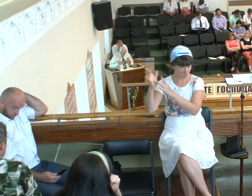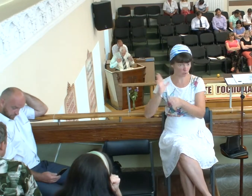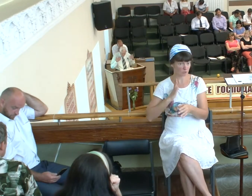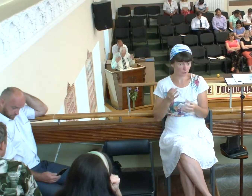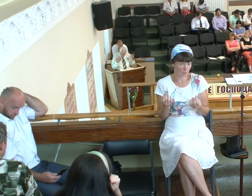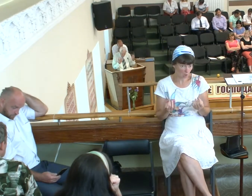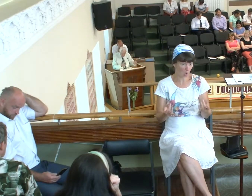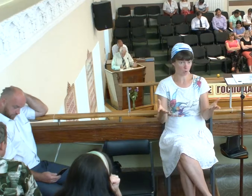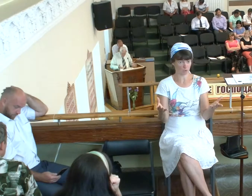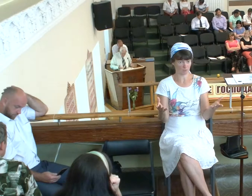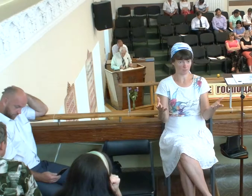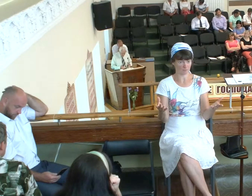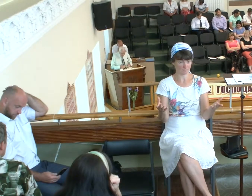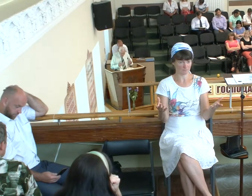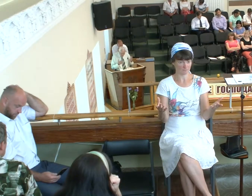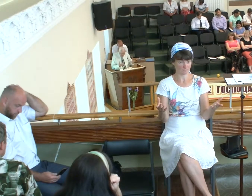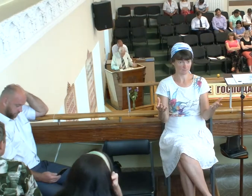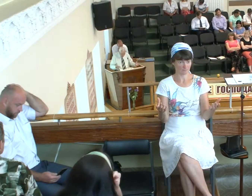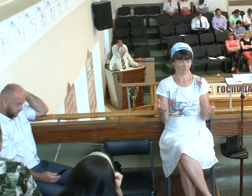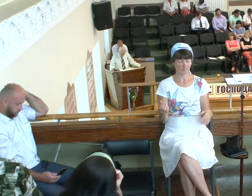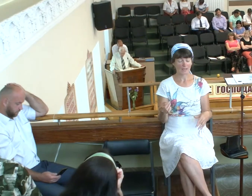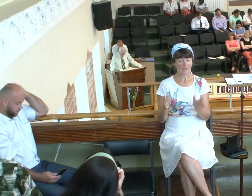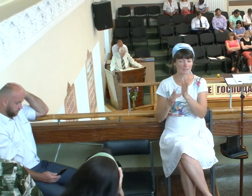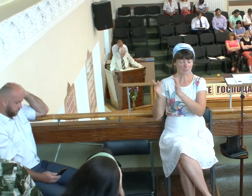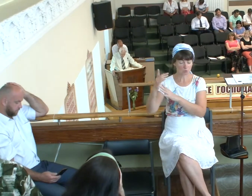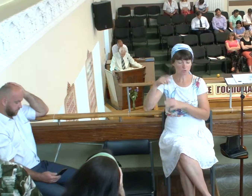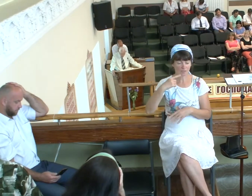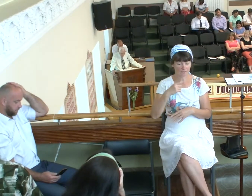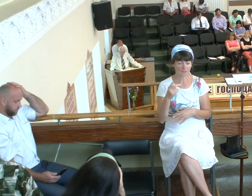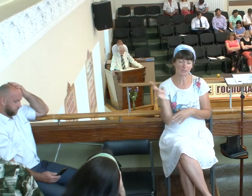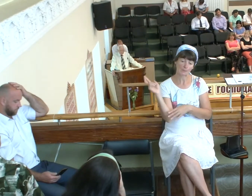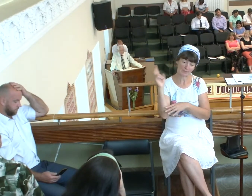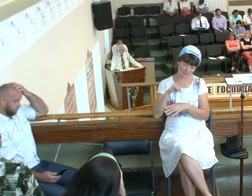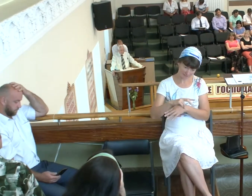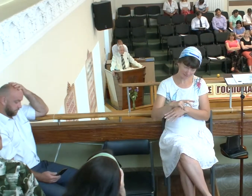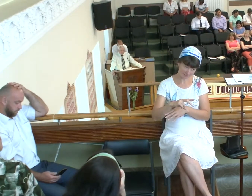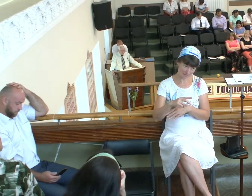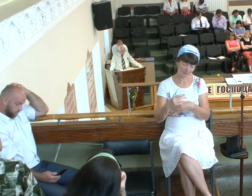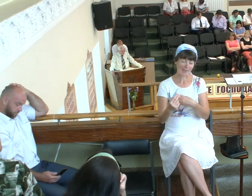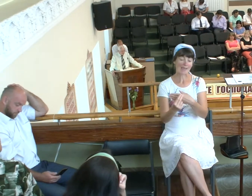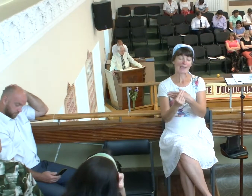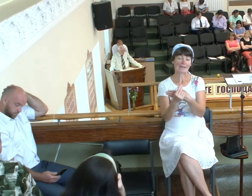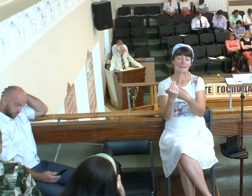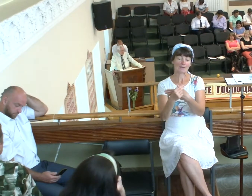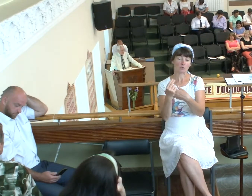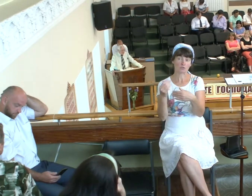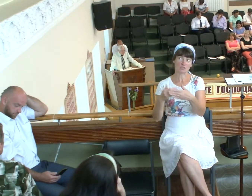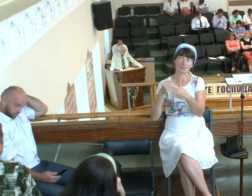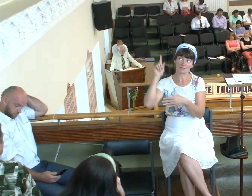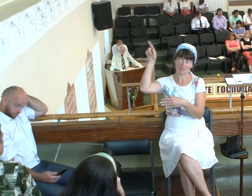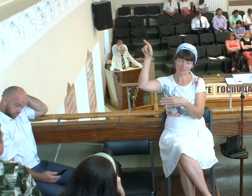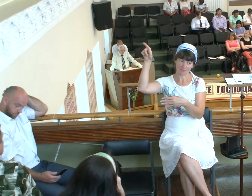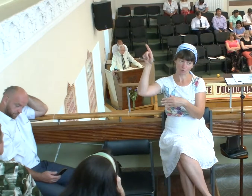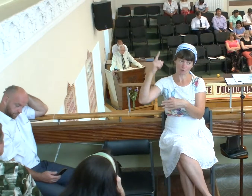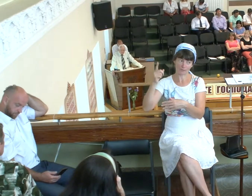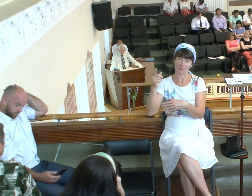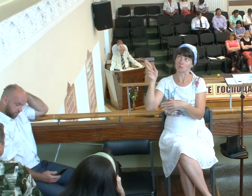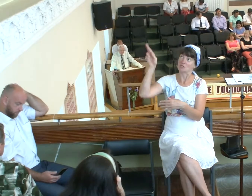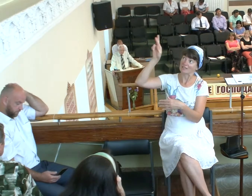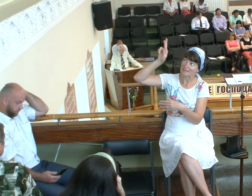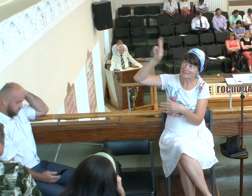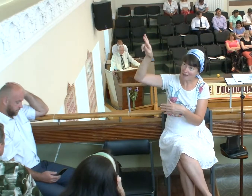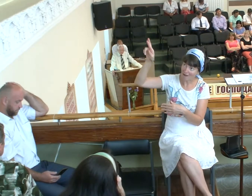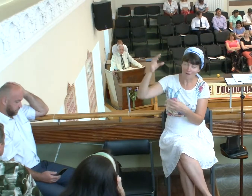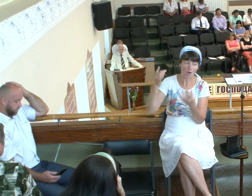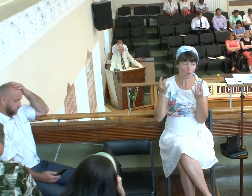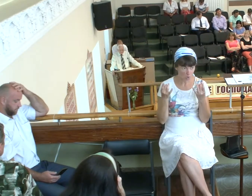говорит, придите ко мне, научитесь от меня, ибо я кроток и смирен сердцем. Братья и сестры, эту ценность Он хочет